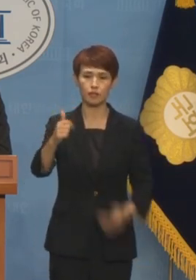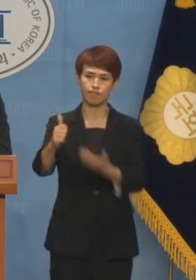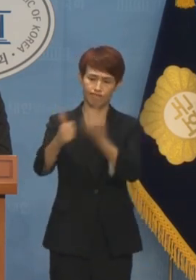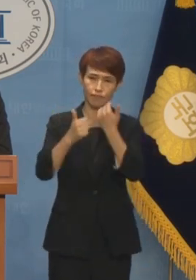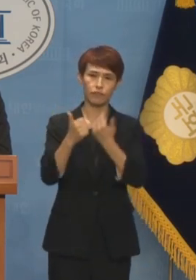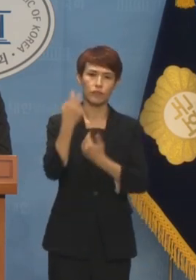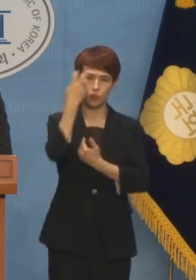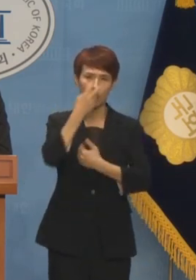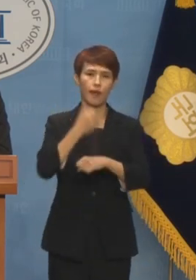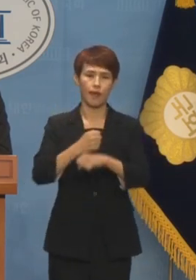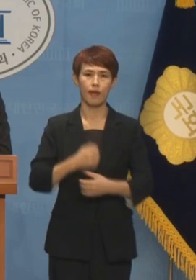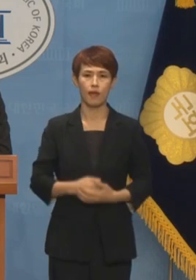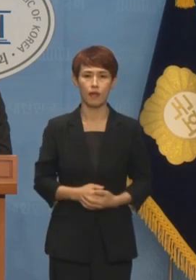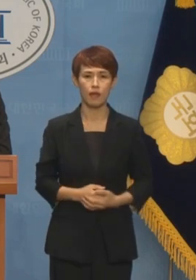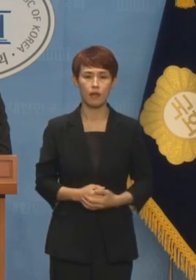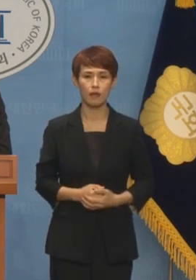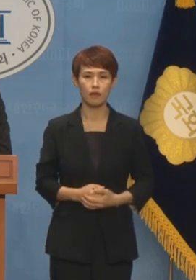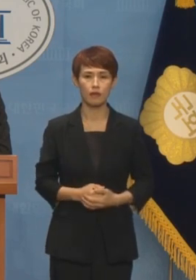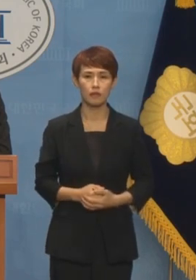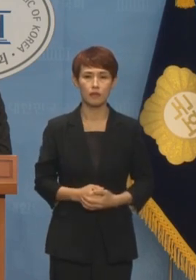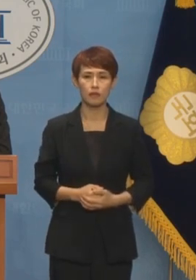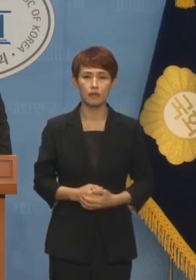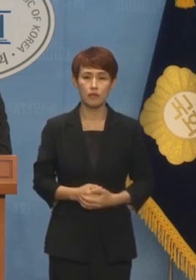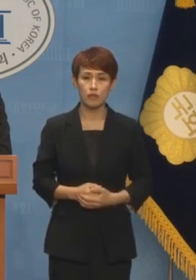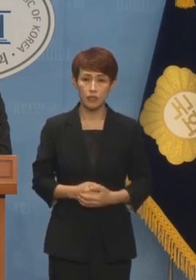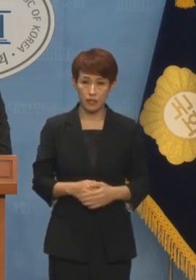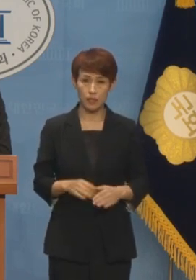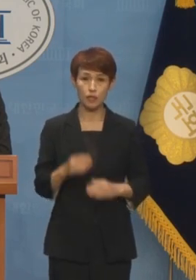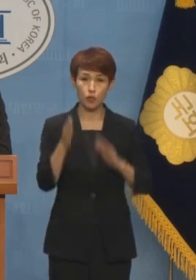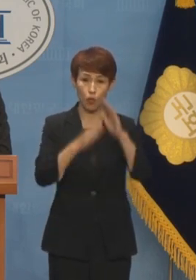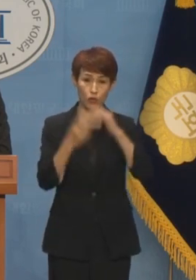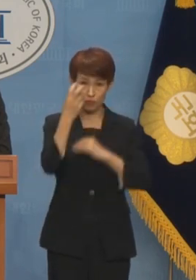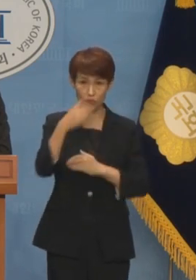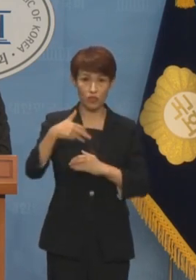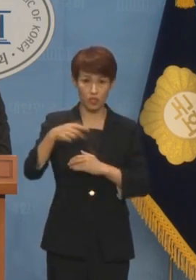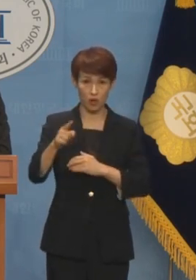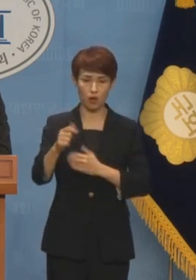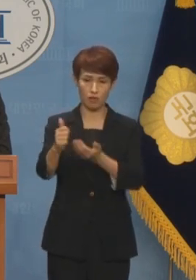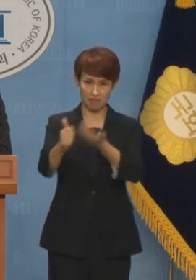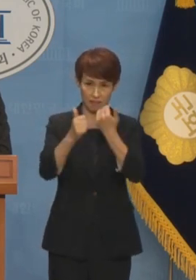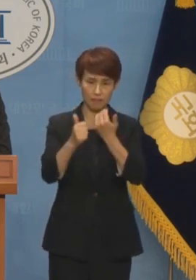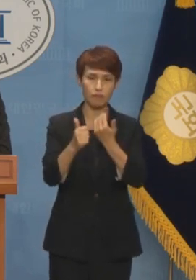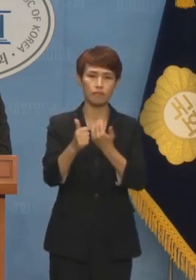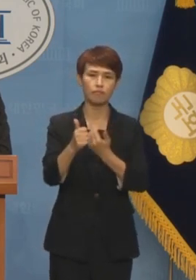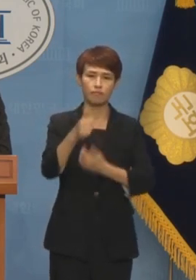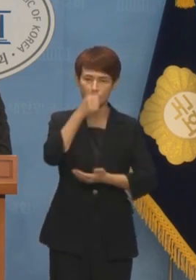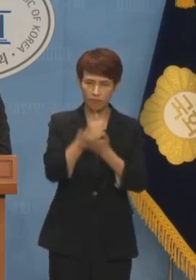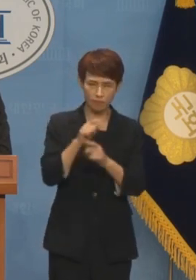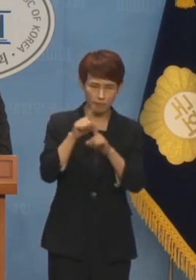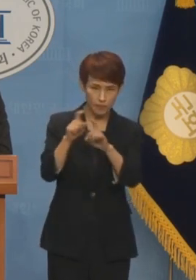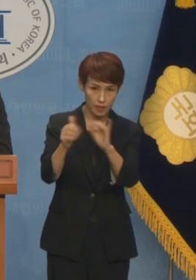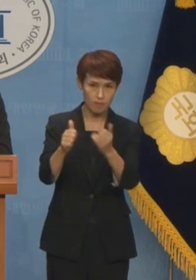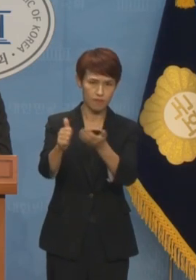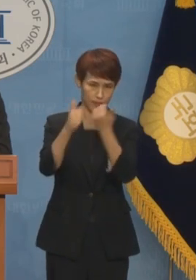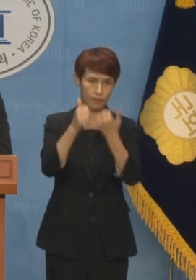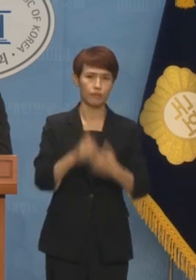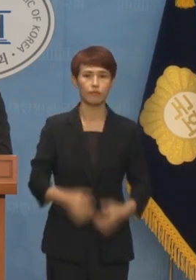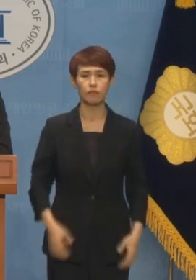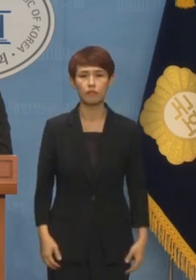조사합니다. 이종섭 전 장관을 제외하면 공수처가 소환한 첫 번째 피해자입니다.